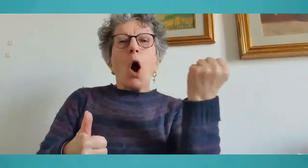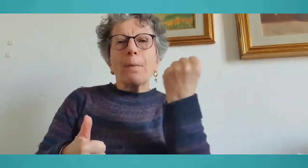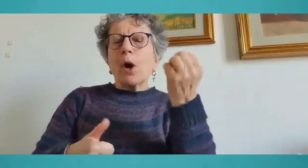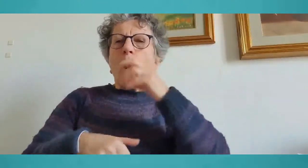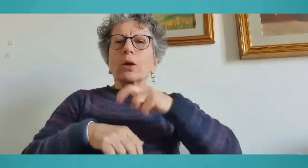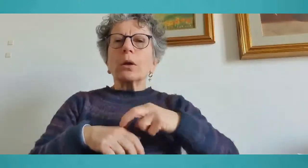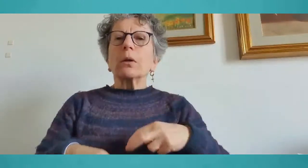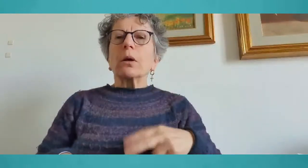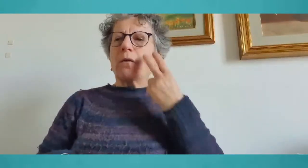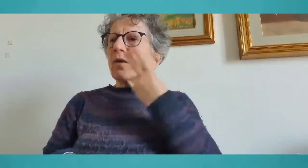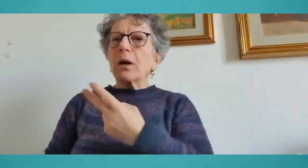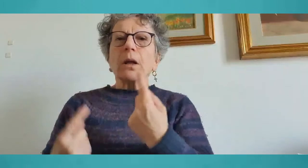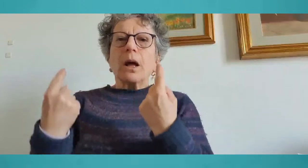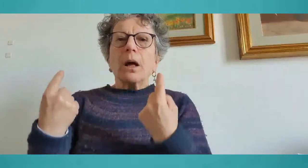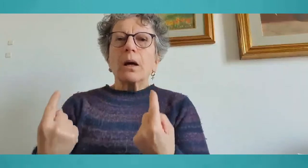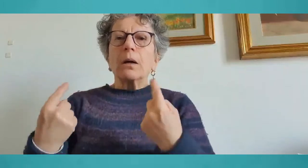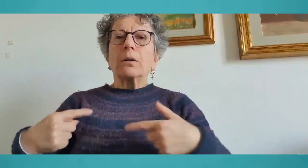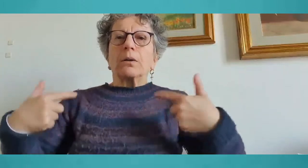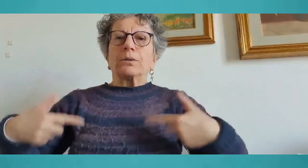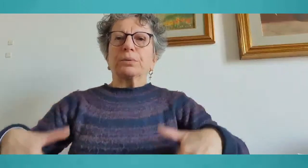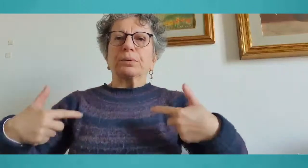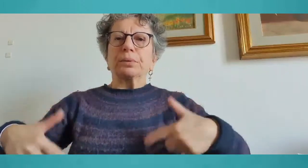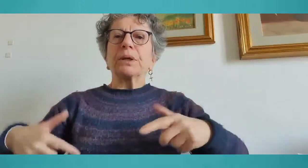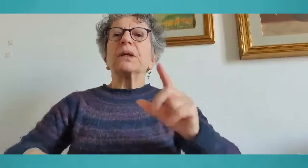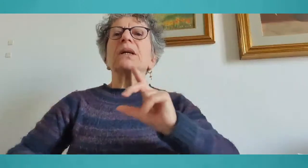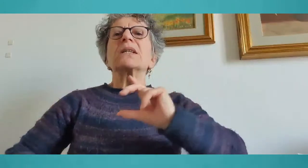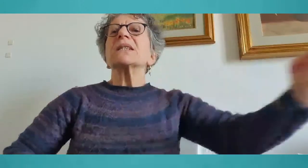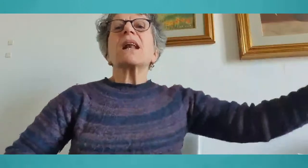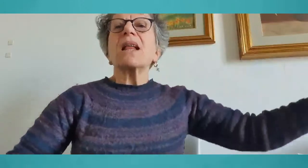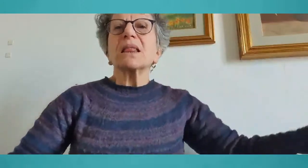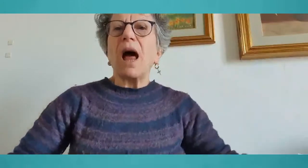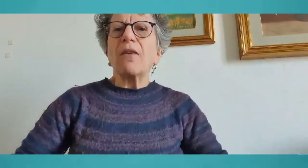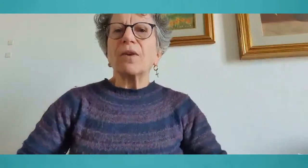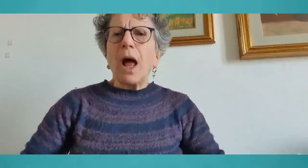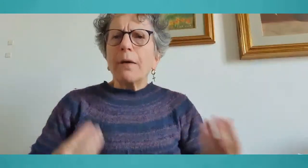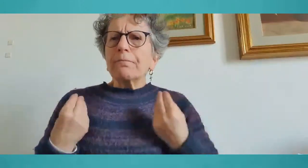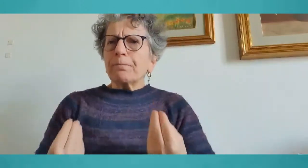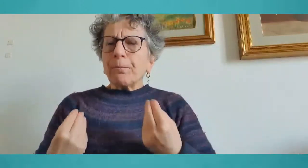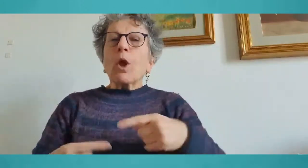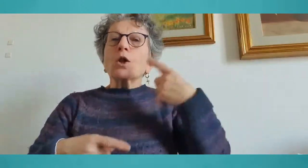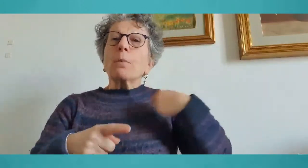Apro,